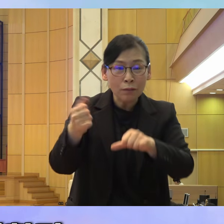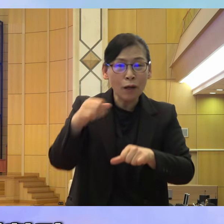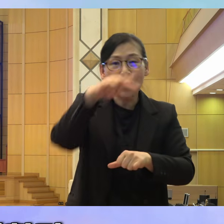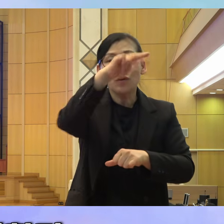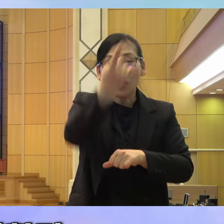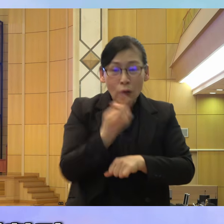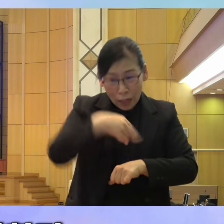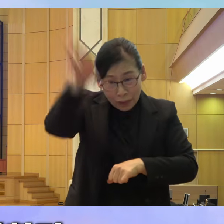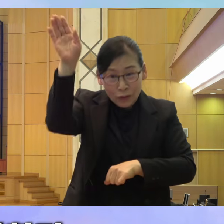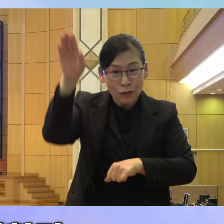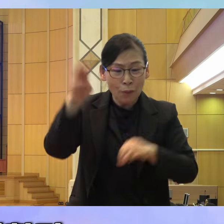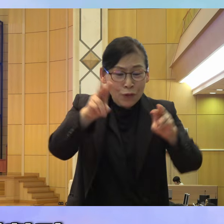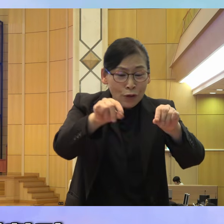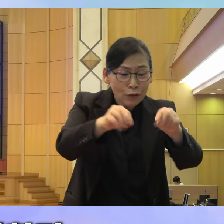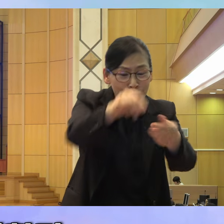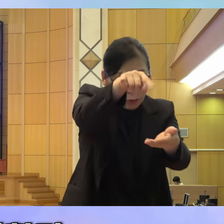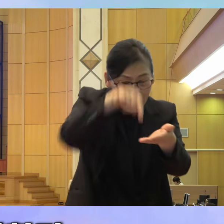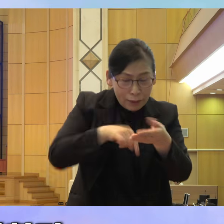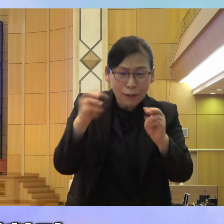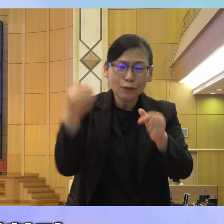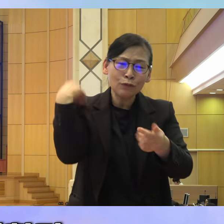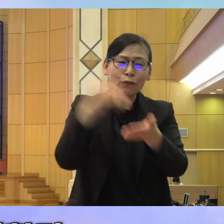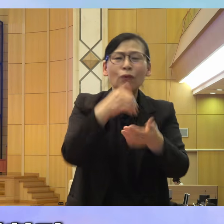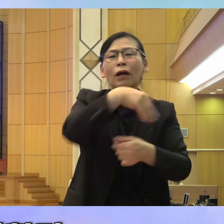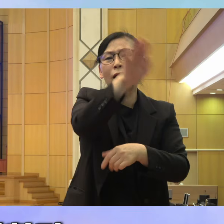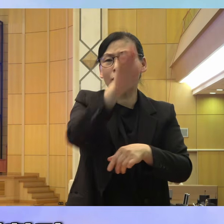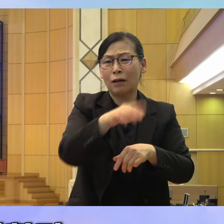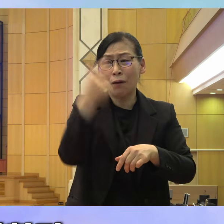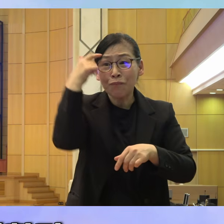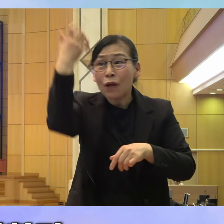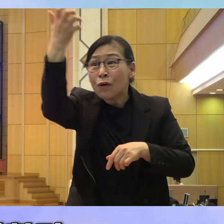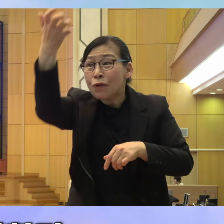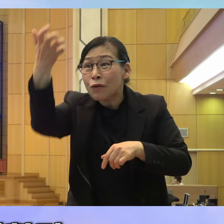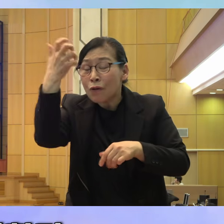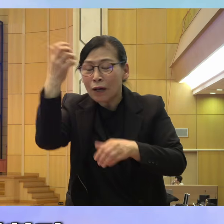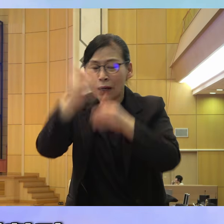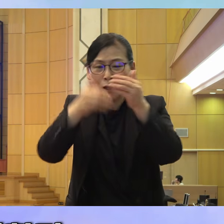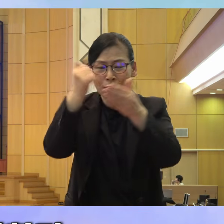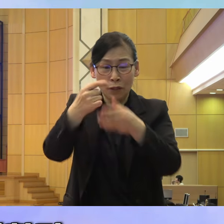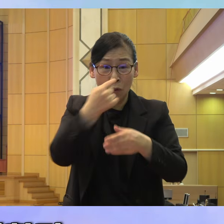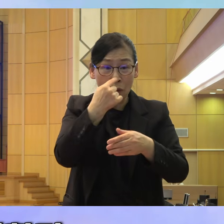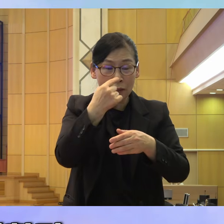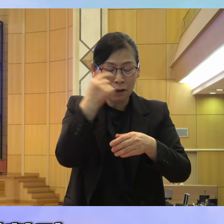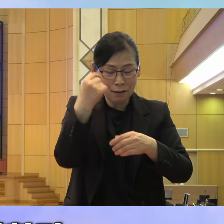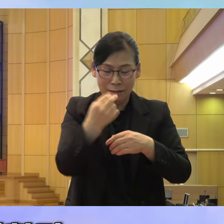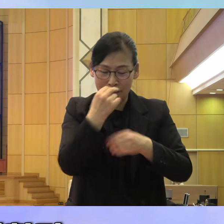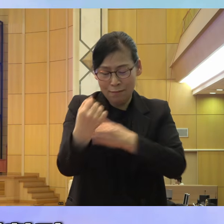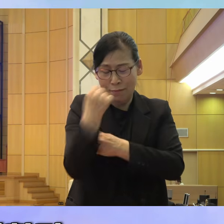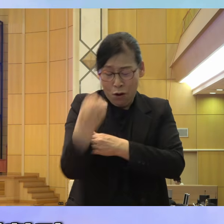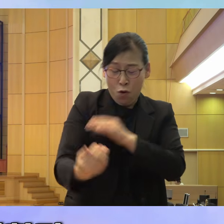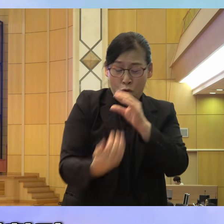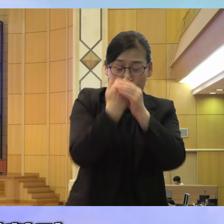뜻이고, 영이라고 하는 것은 하나님이 사람을 흙으로 만들고 코에다가 생기를